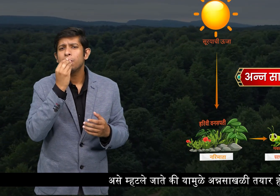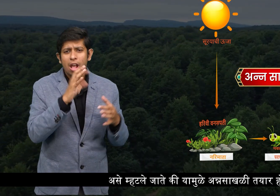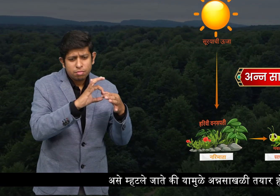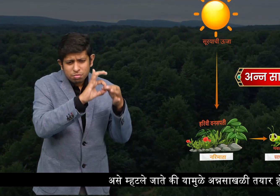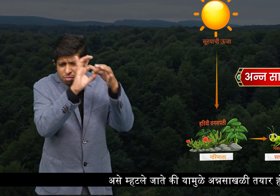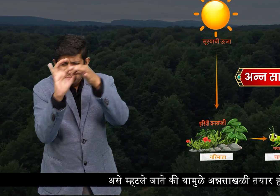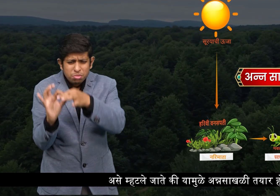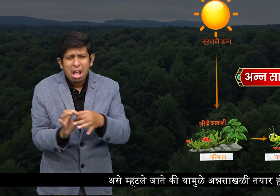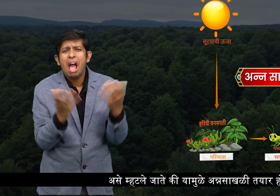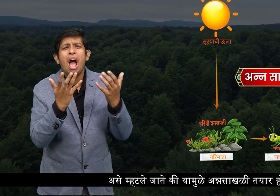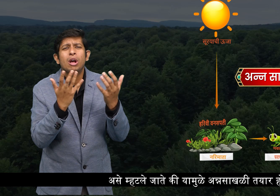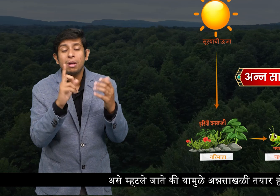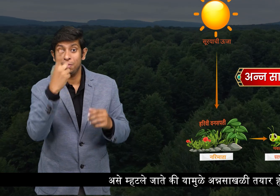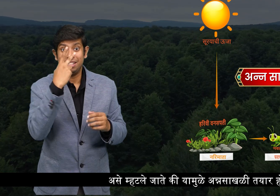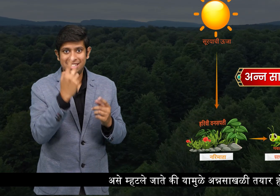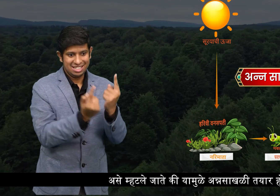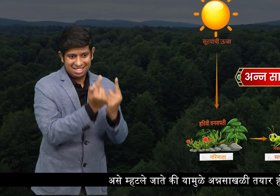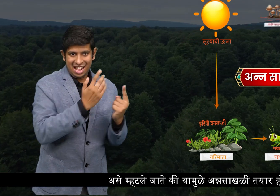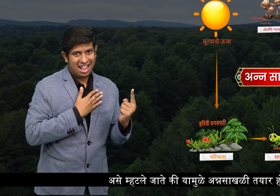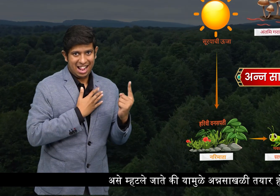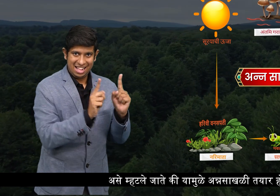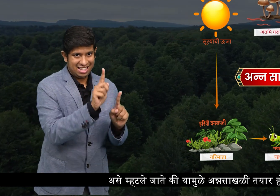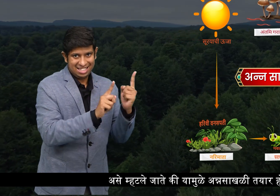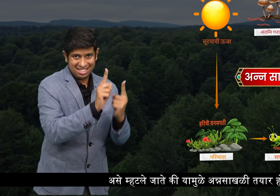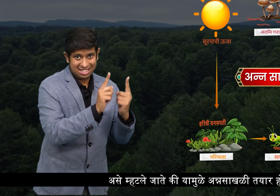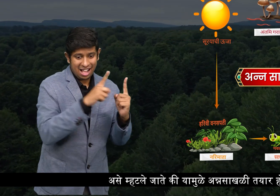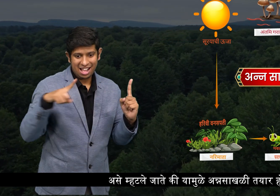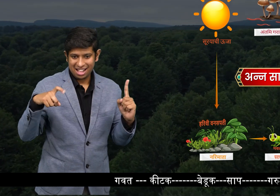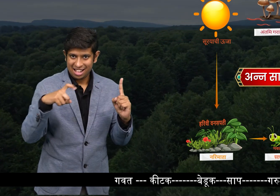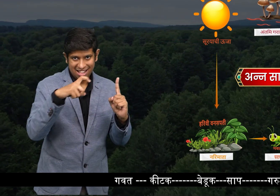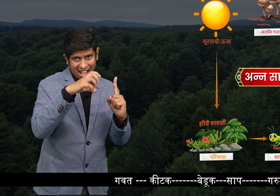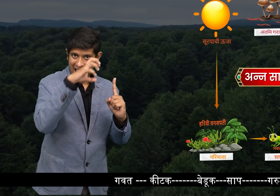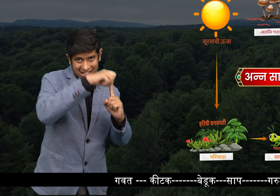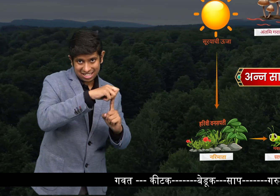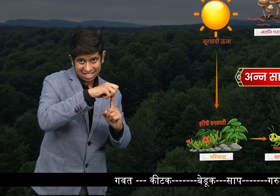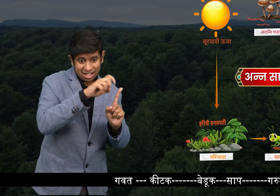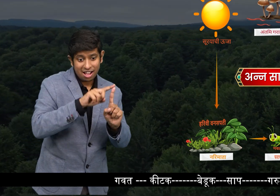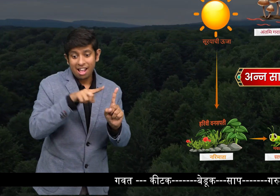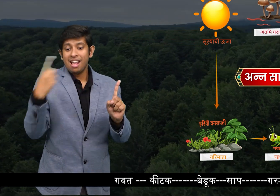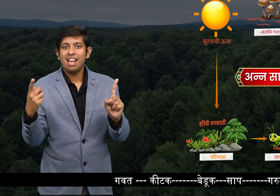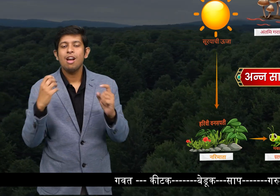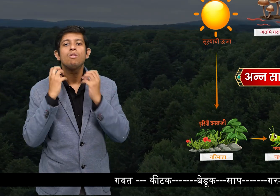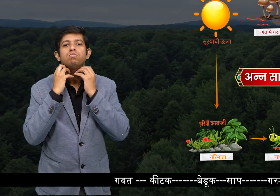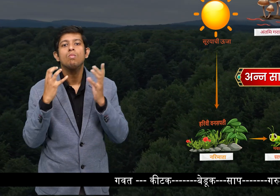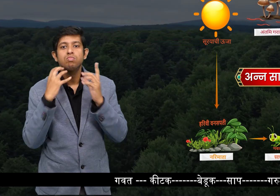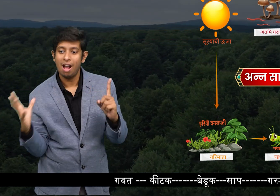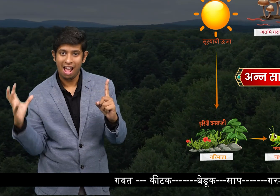असे म्हटले जाते की यामुळे अन्न साखळी तयार होते. गवत ते कीटक, कीटक ते